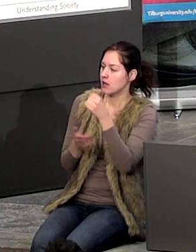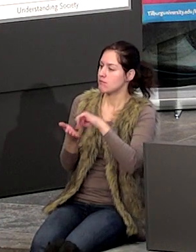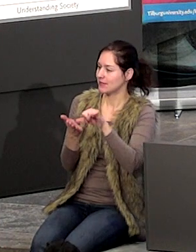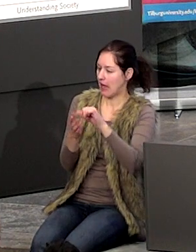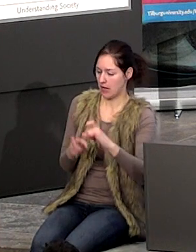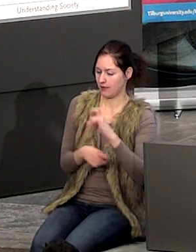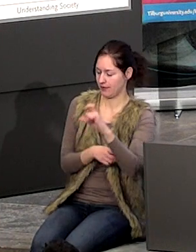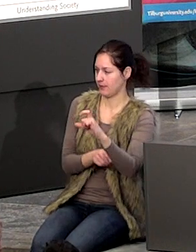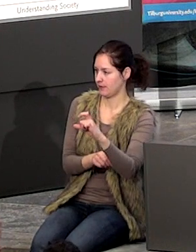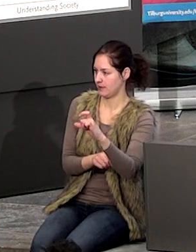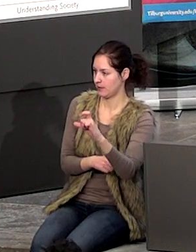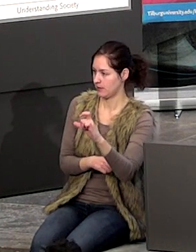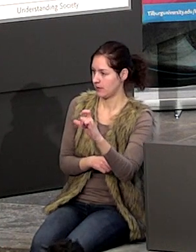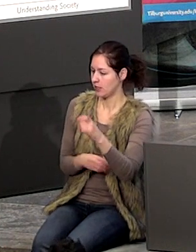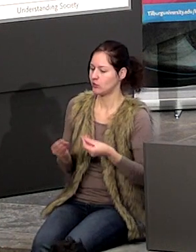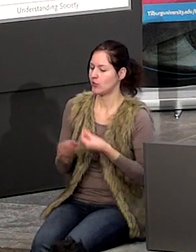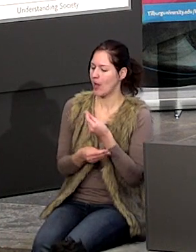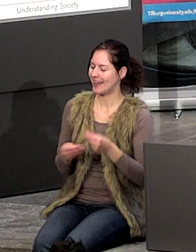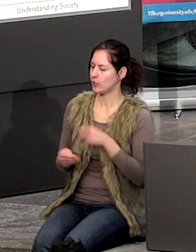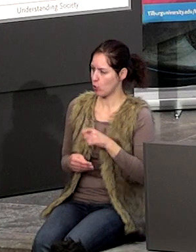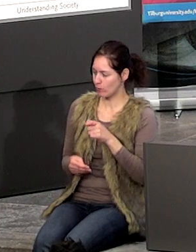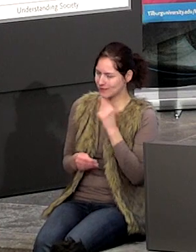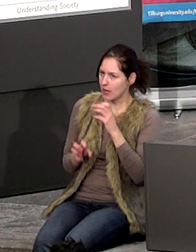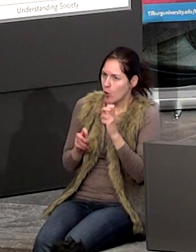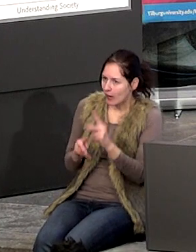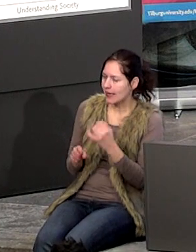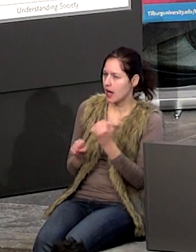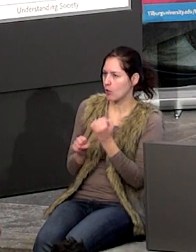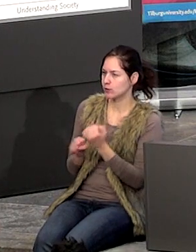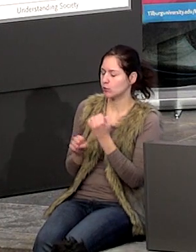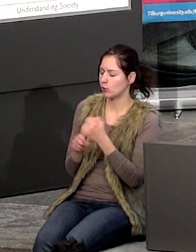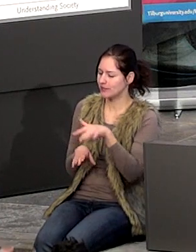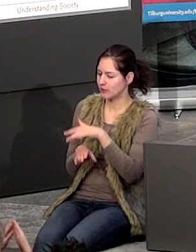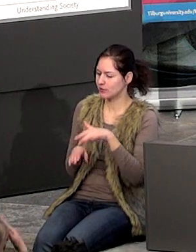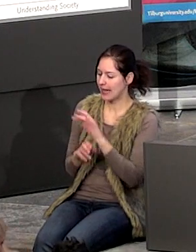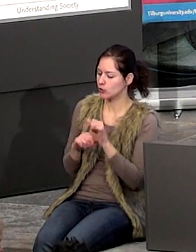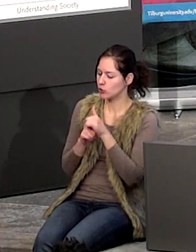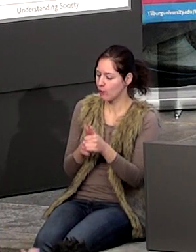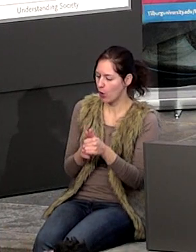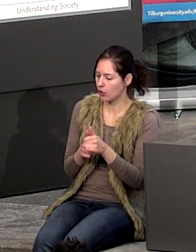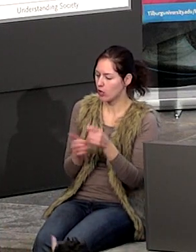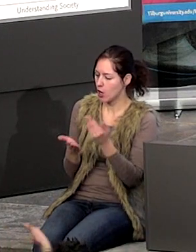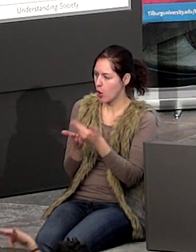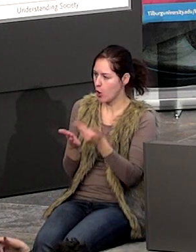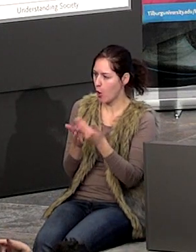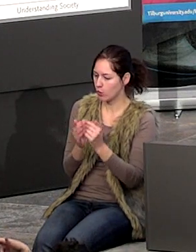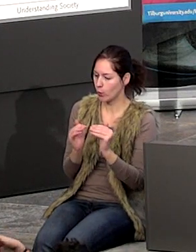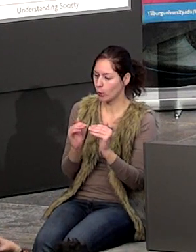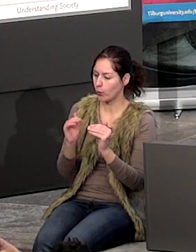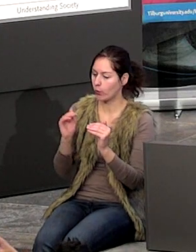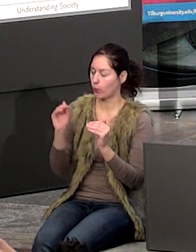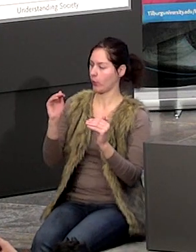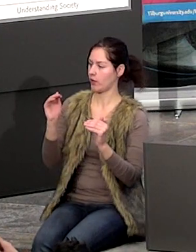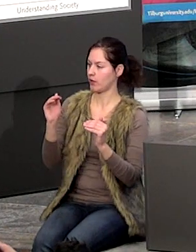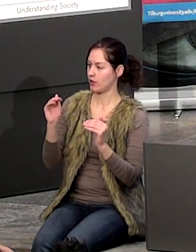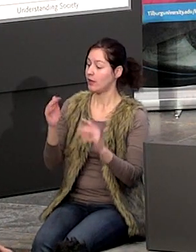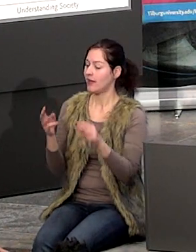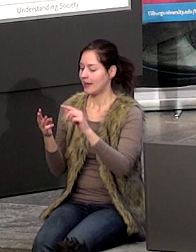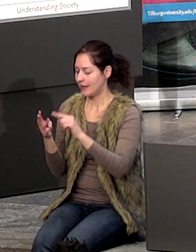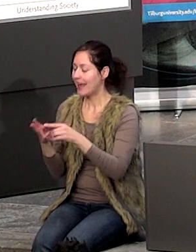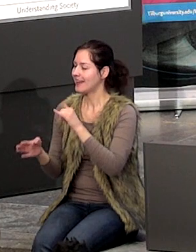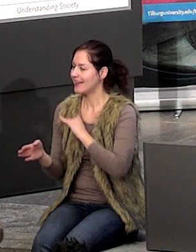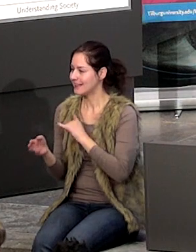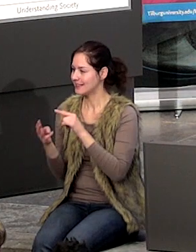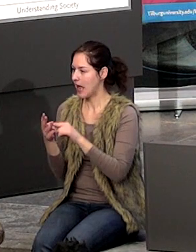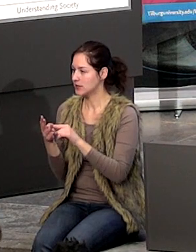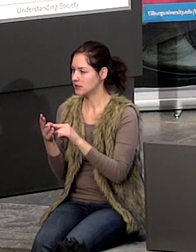Arbeidsproductiviteit maakt het, hè, dat zeggen economen dan, arbeidsproductiviteit maakt het mogelijk dat de lonen gaan stijgen. En het laatste, en ik denk dat dat voor leraren